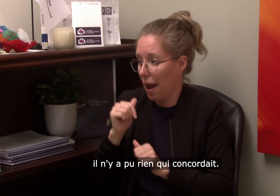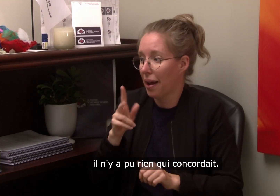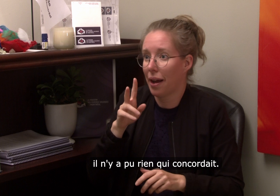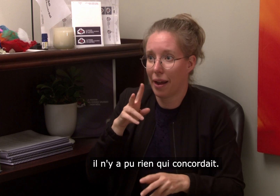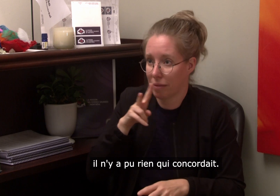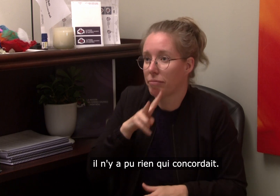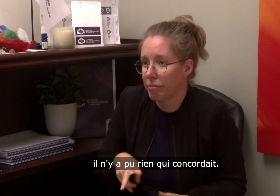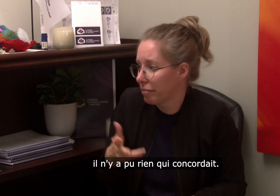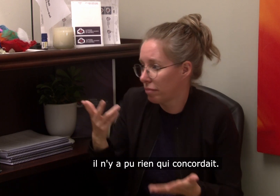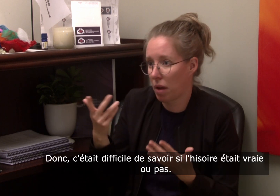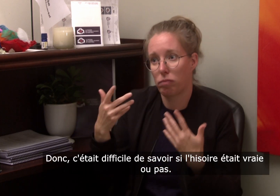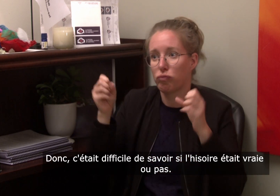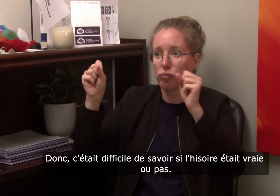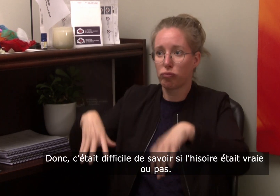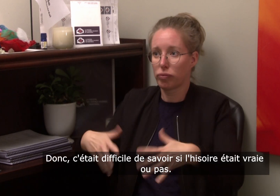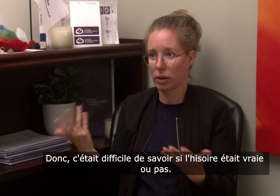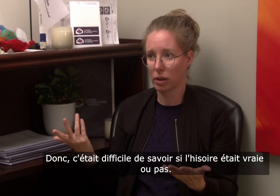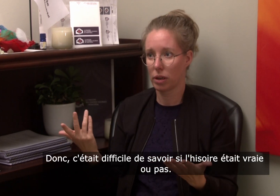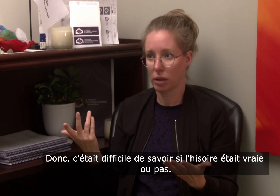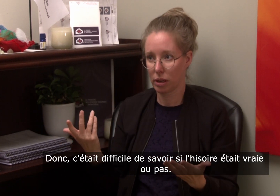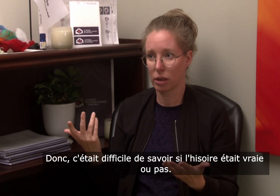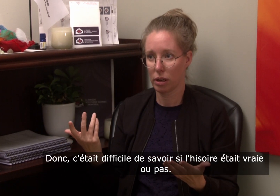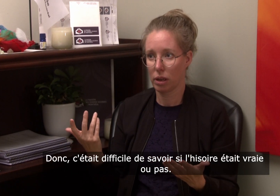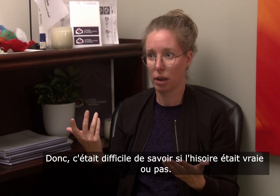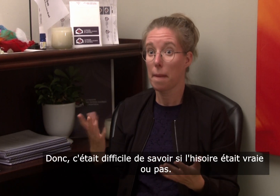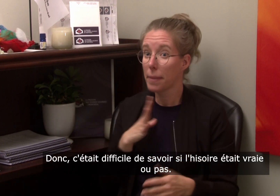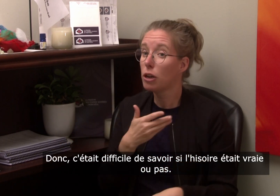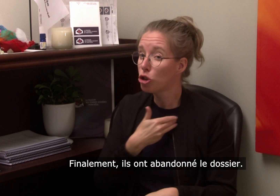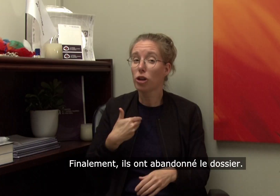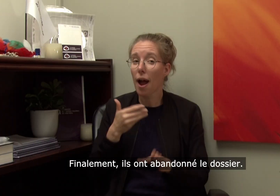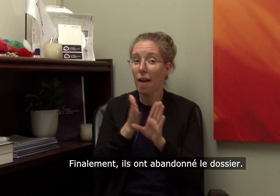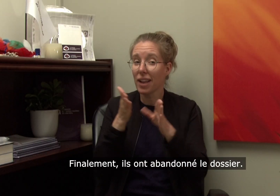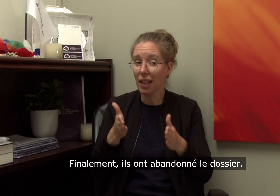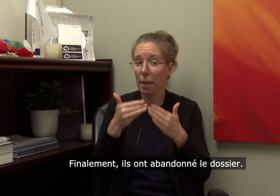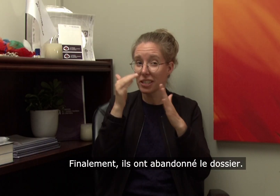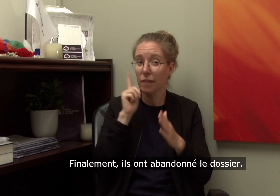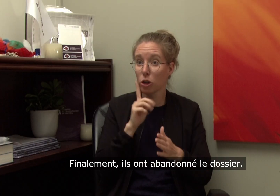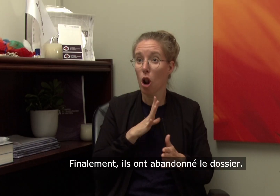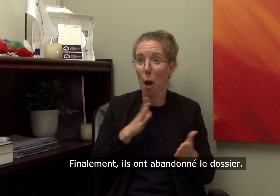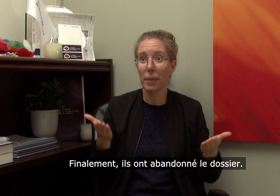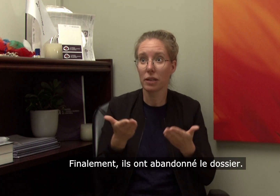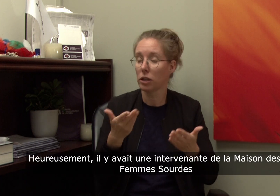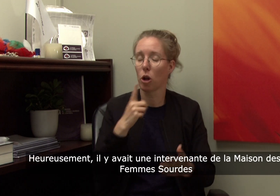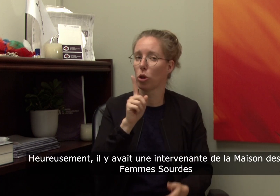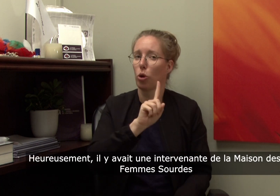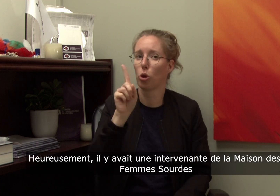plus rien qui concordait. Et donc, c'était difficile de savoir si l'histoire était vraie ou pas. Donc, finalement, ils ont abandonné le dossier. Heureusement, il y